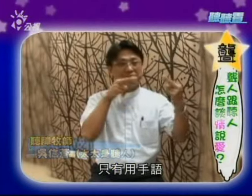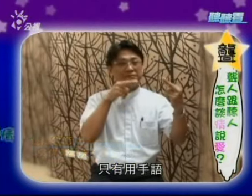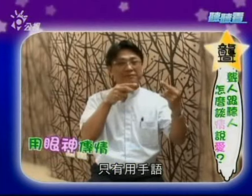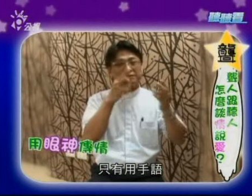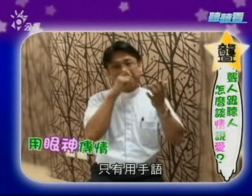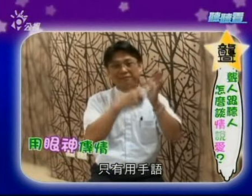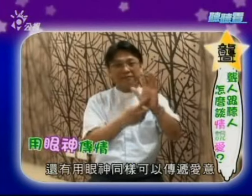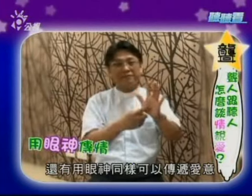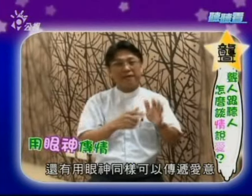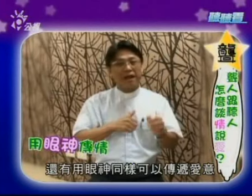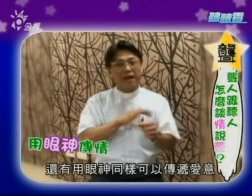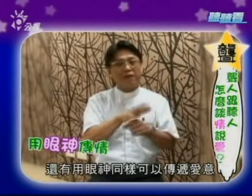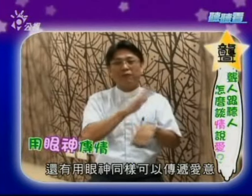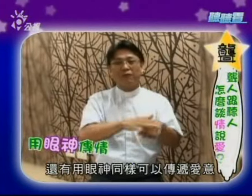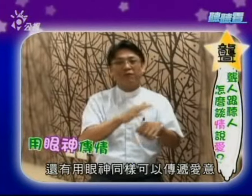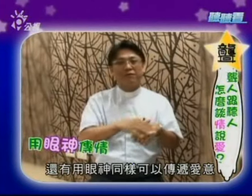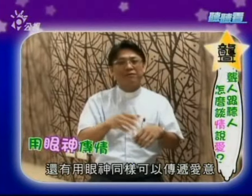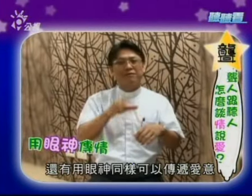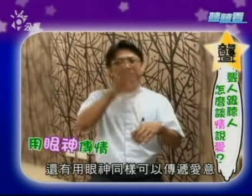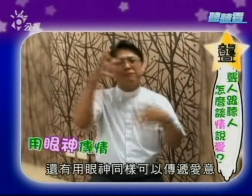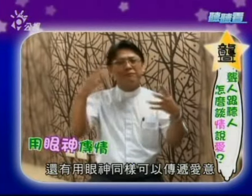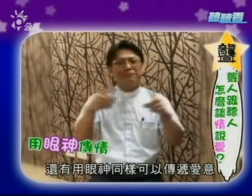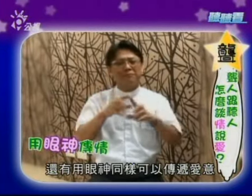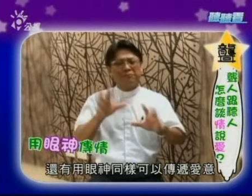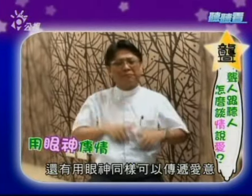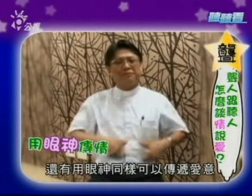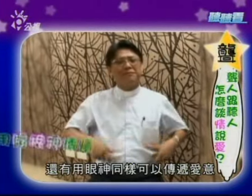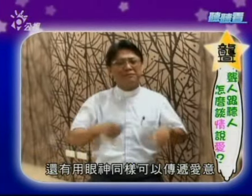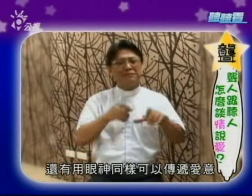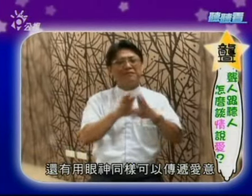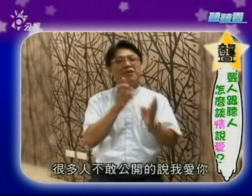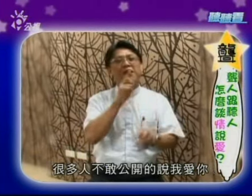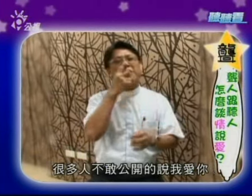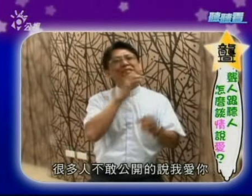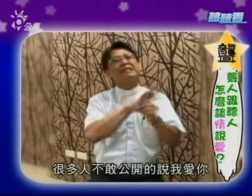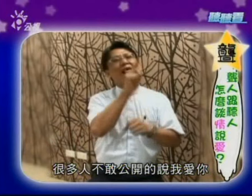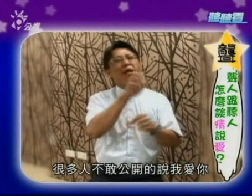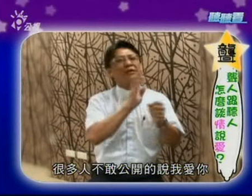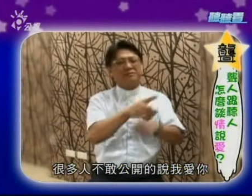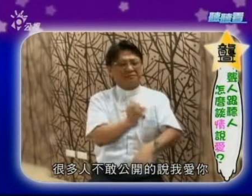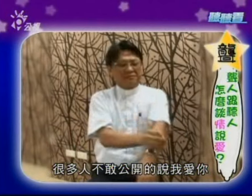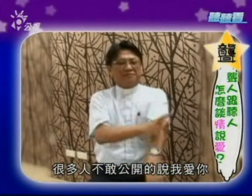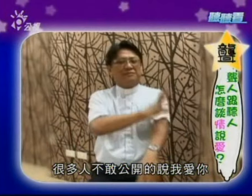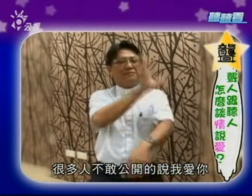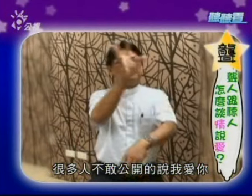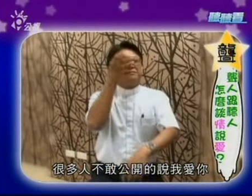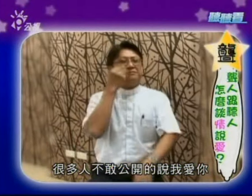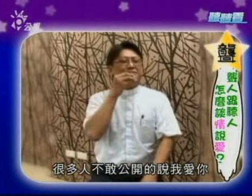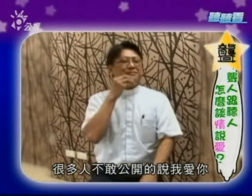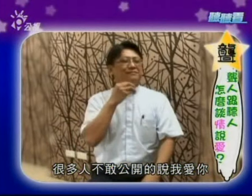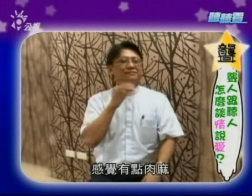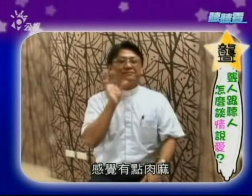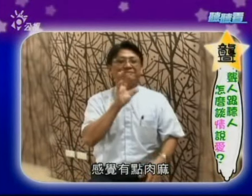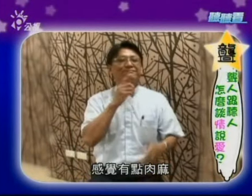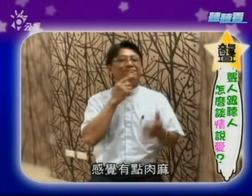语还有用眼神同样可以传递爱意很多人不敢公开的说我爱你感觉有点肉麻